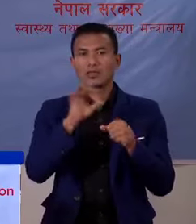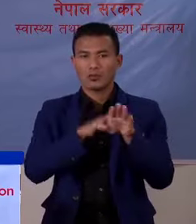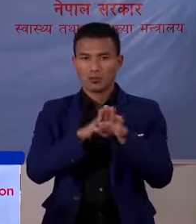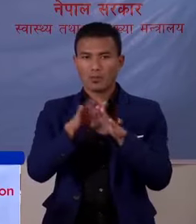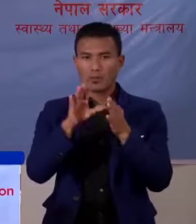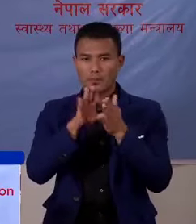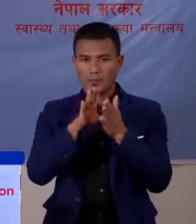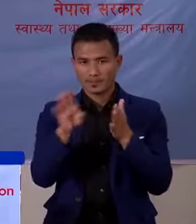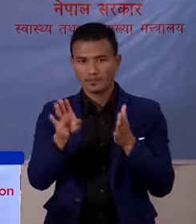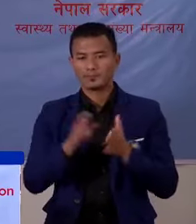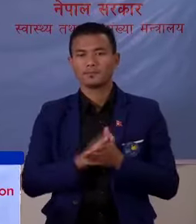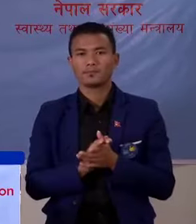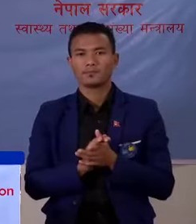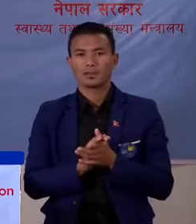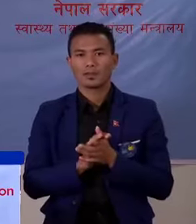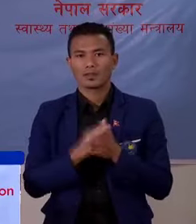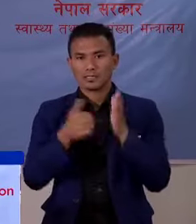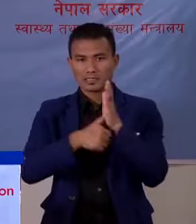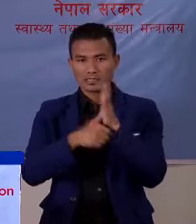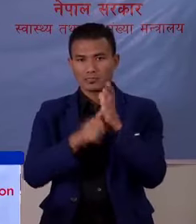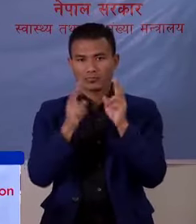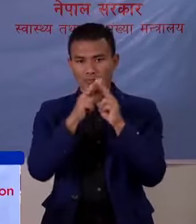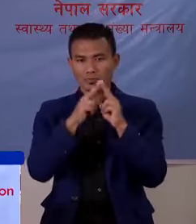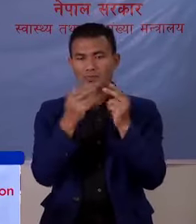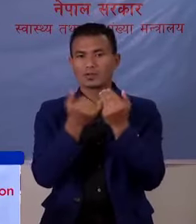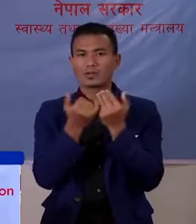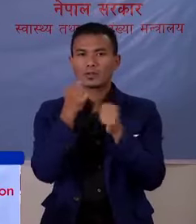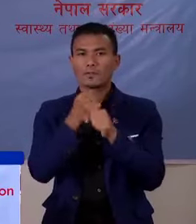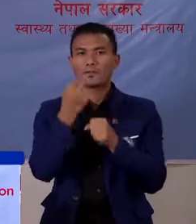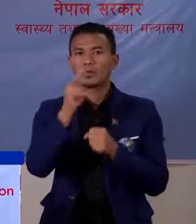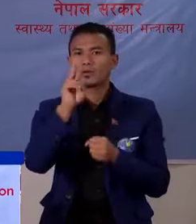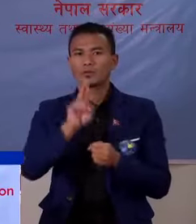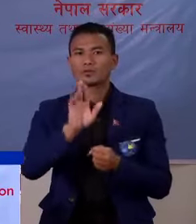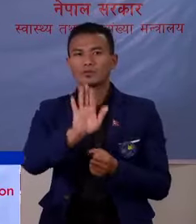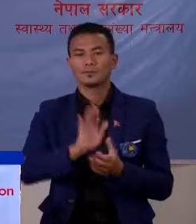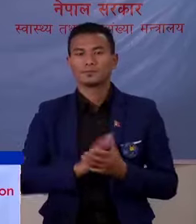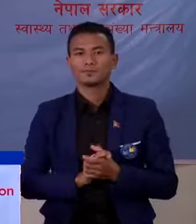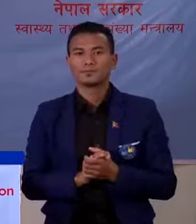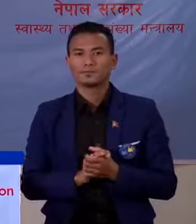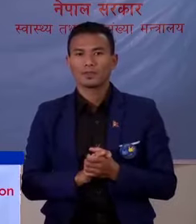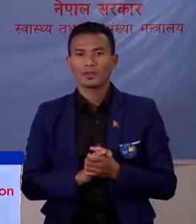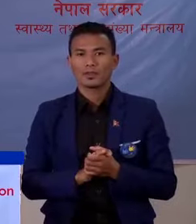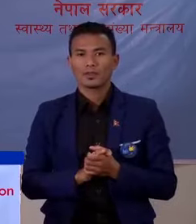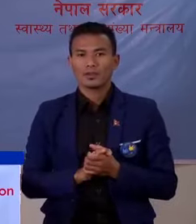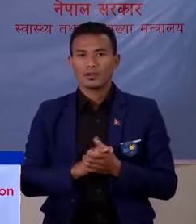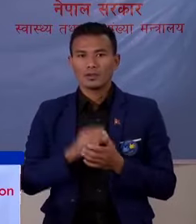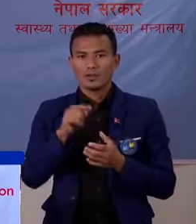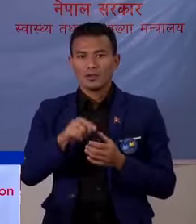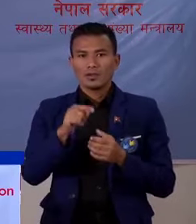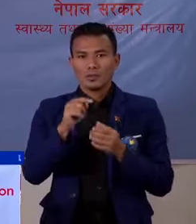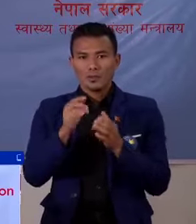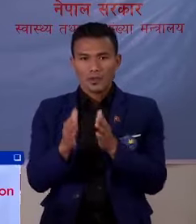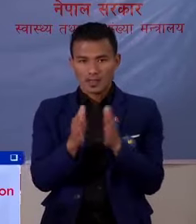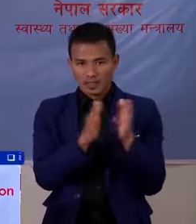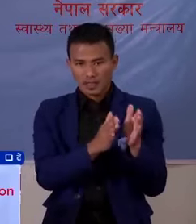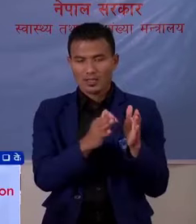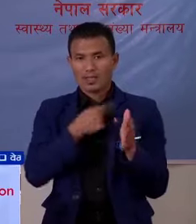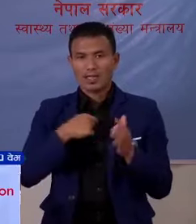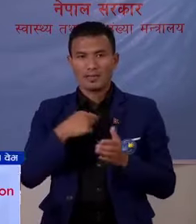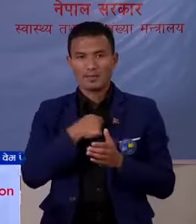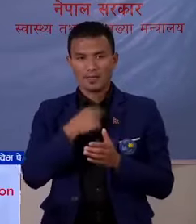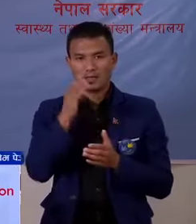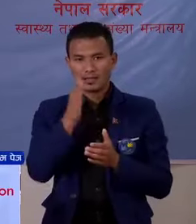निकायहरूबाट ट्रेसिङको कार्य भइरहेको छ। यो सुविधा बाहेक